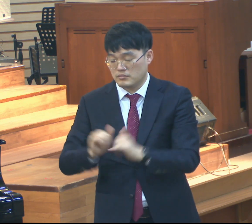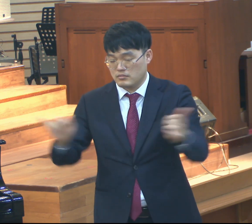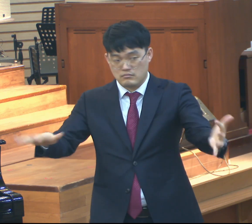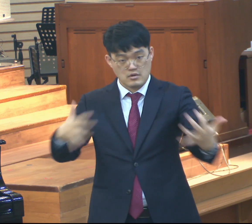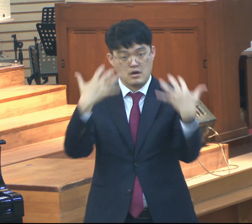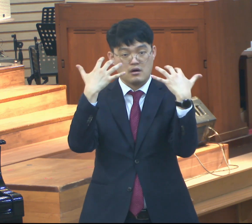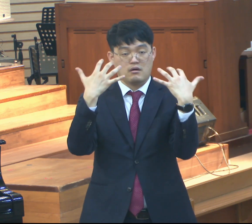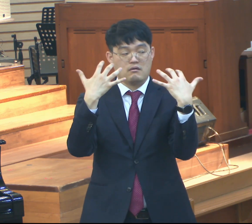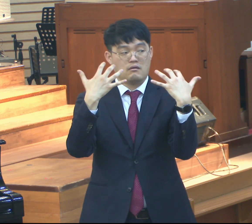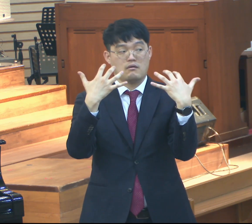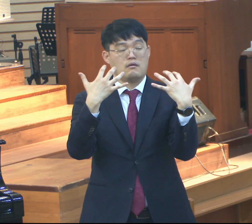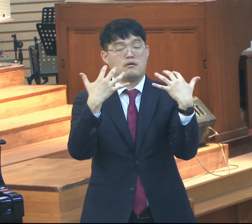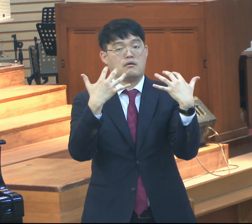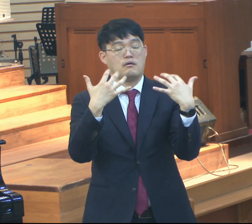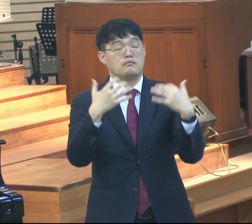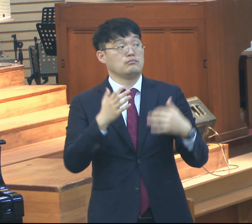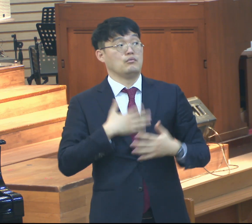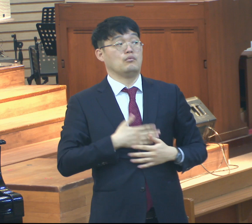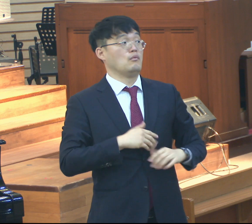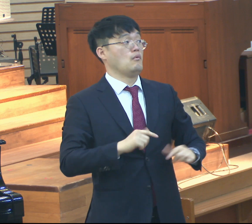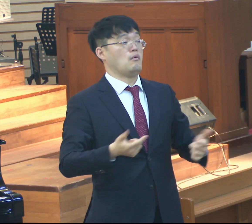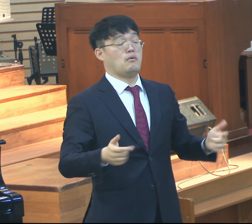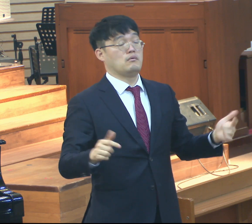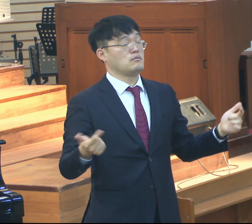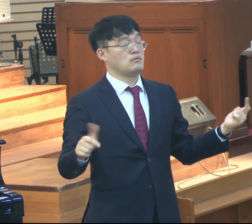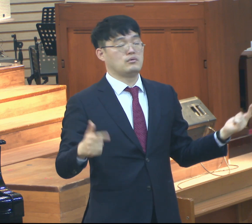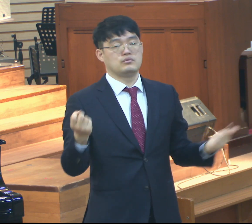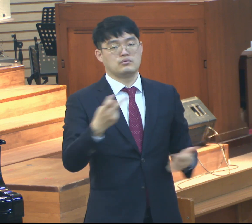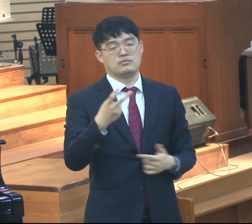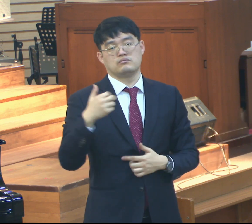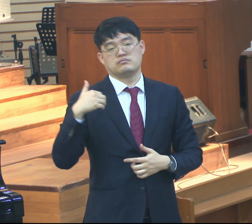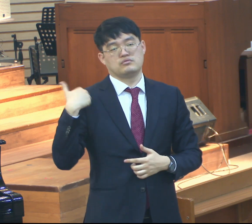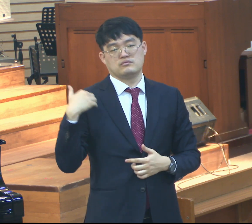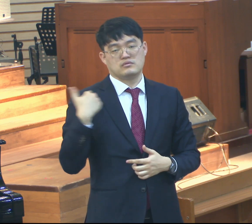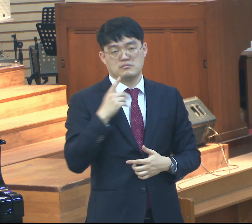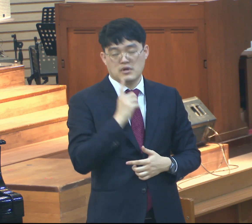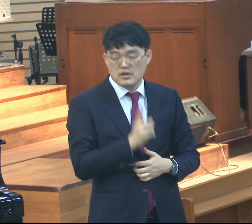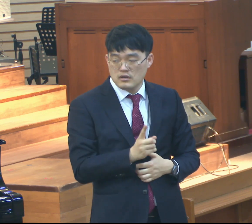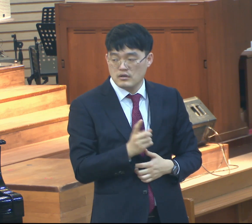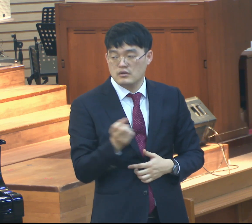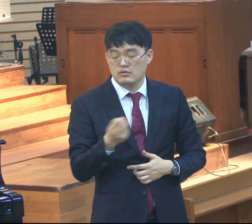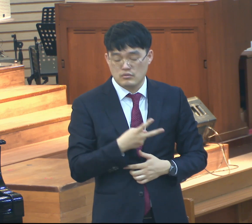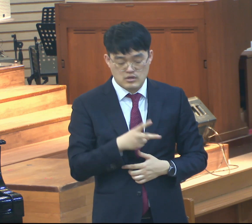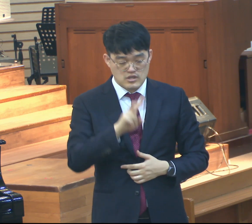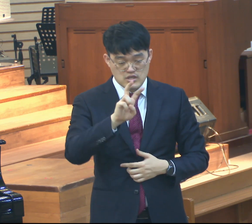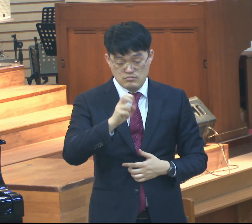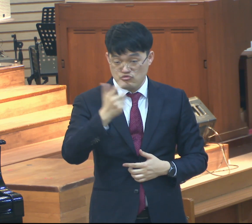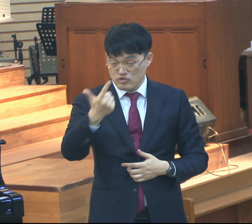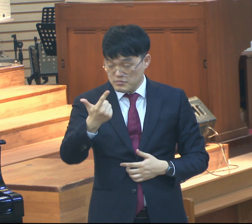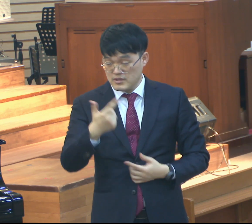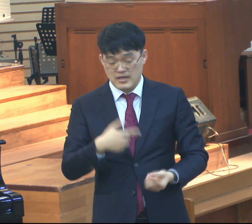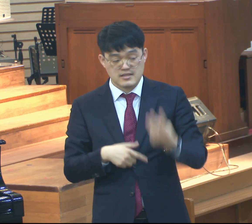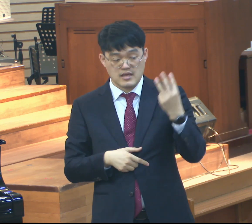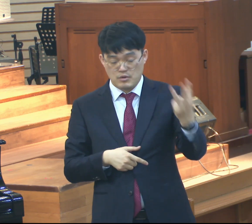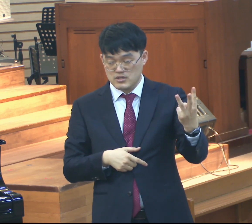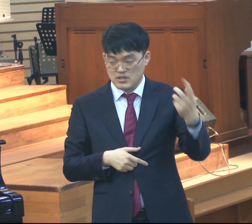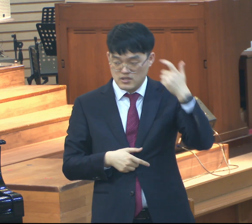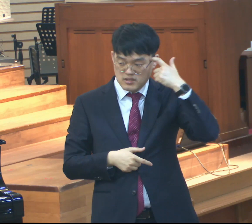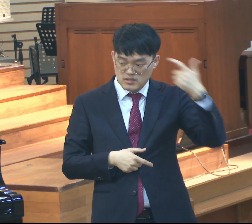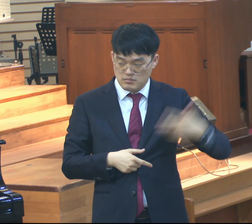봤겠죠. 베드로는 자기는 아니라고 또 부인했습니다. 그런데 26절에 3번째 질문한 사람이 누군지 이